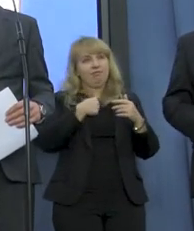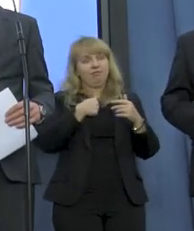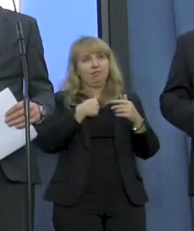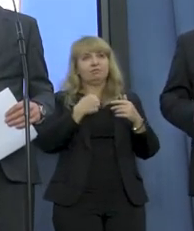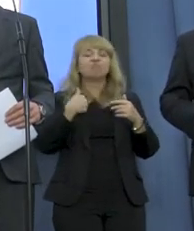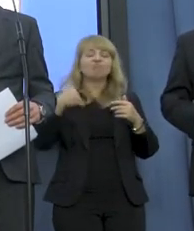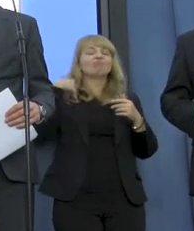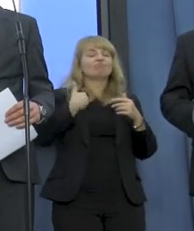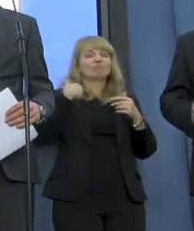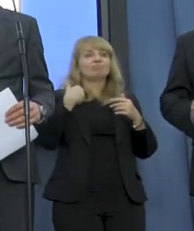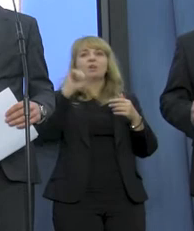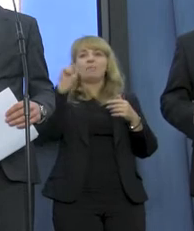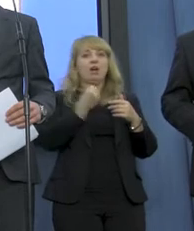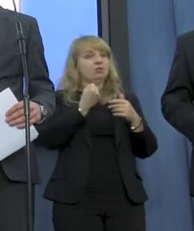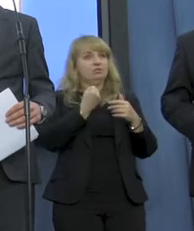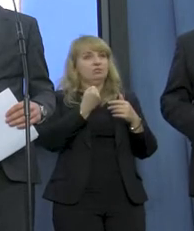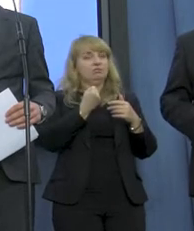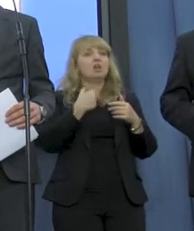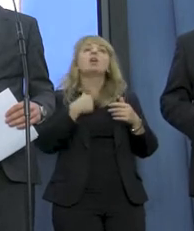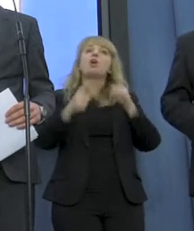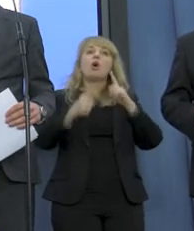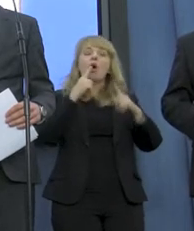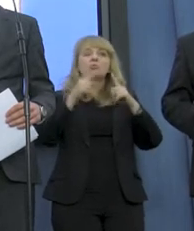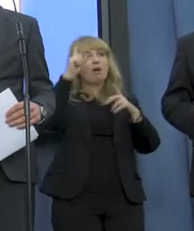żałuję. Rozmawialiśmy wielokrotnie o